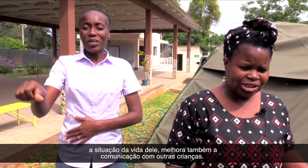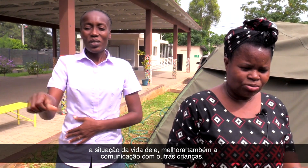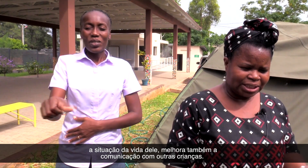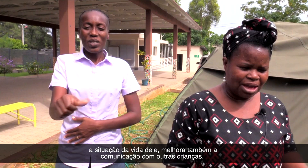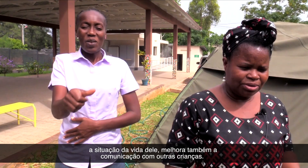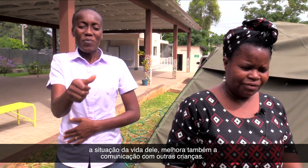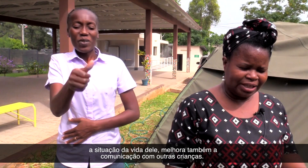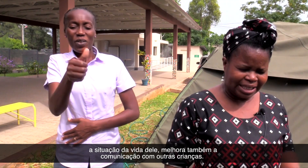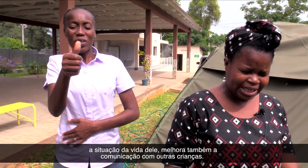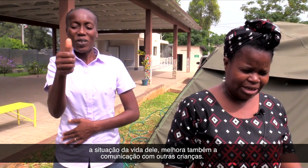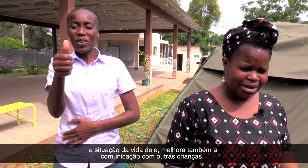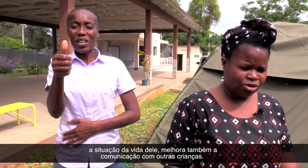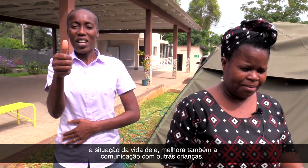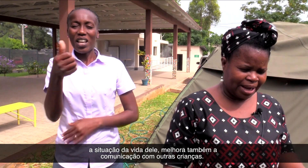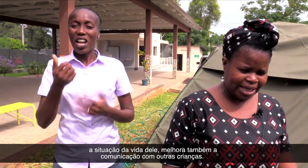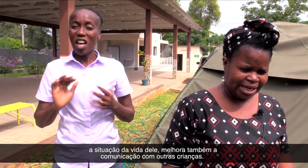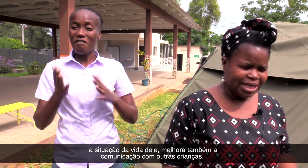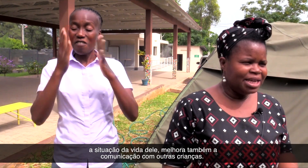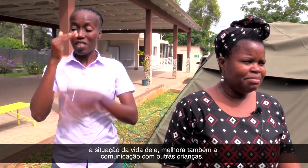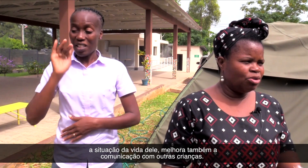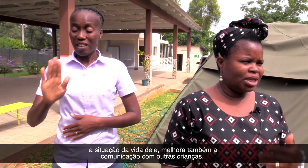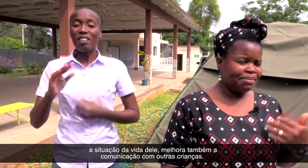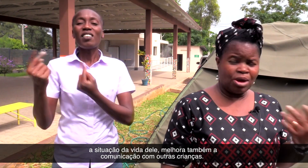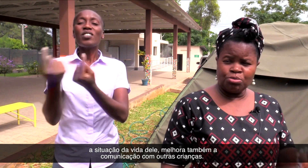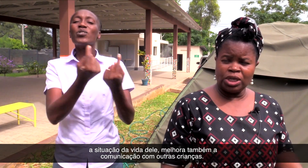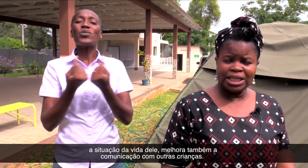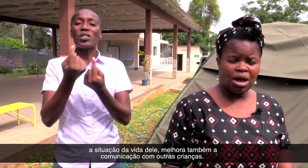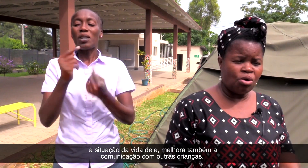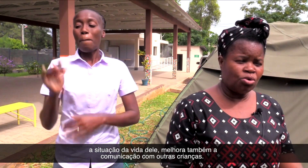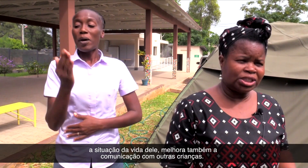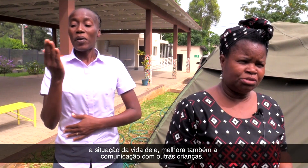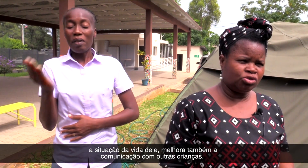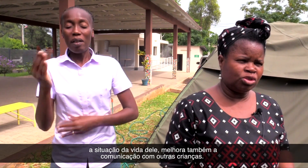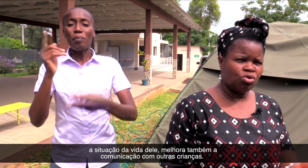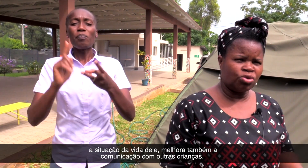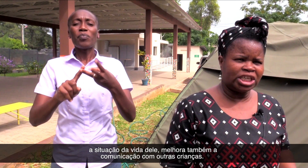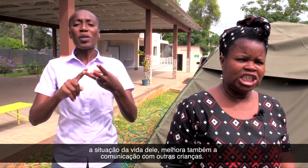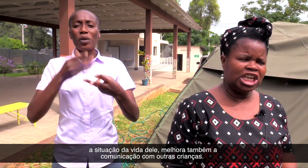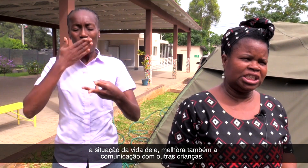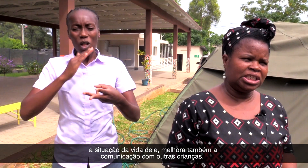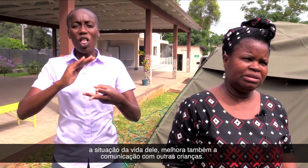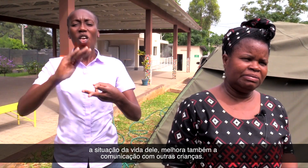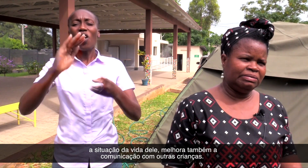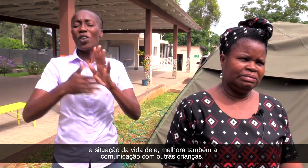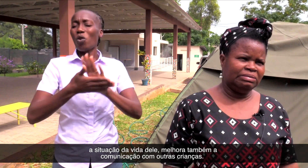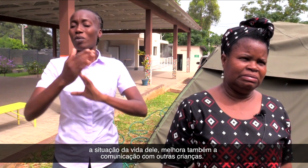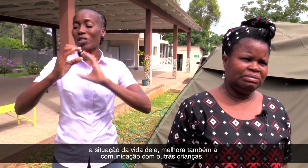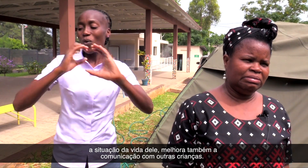a situação da vida dele, melhora para ele e melhora também a comunicação com outras pessoas, com outras crianças.